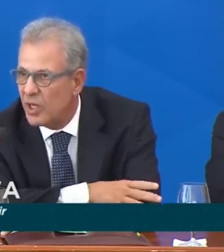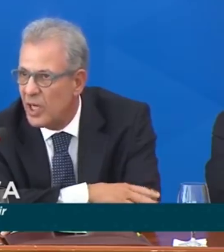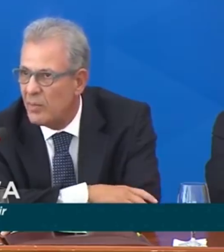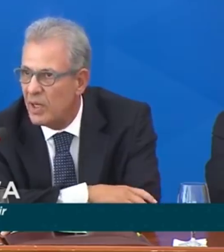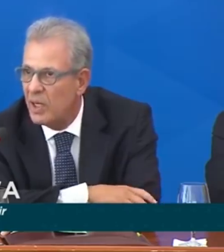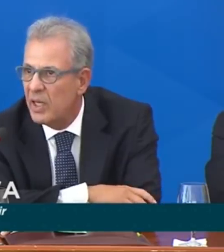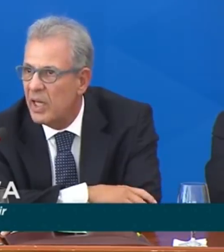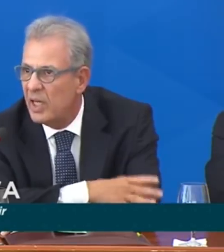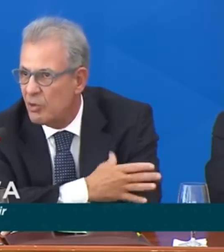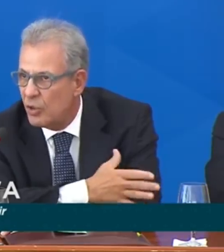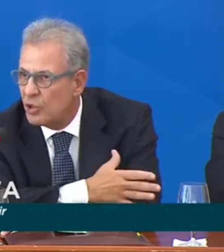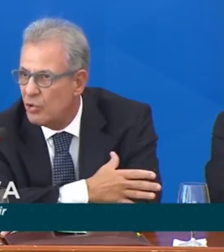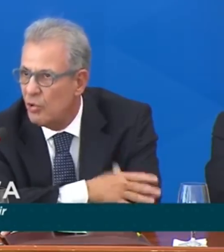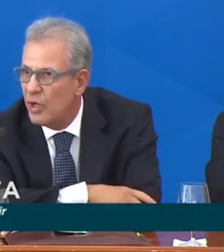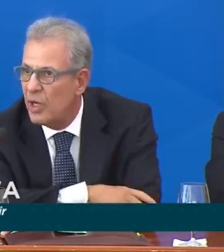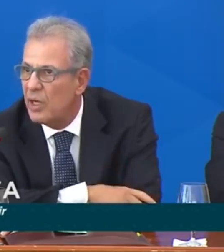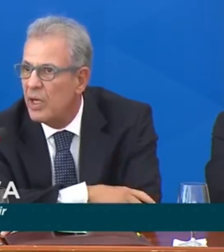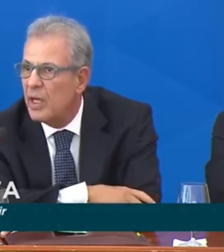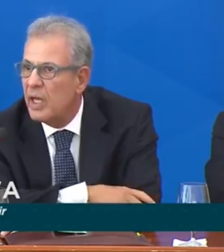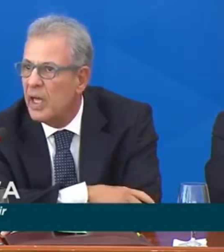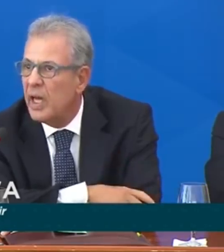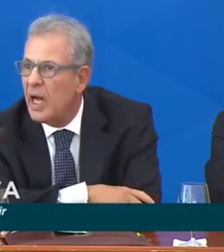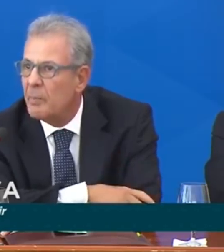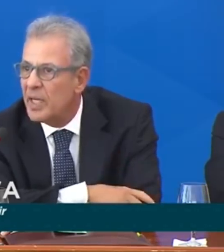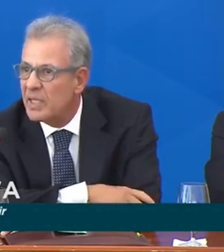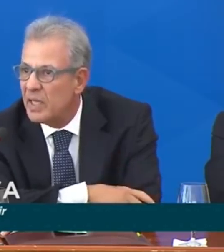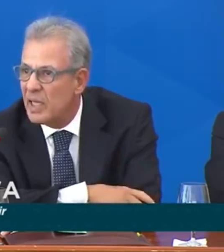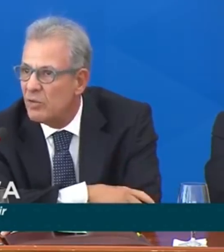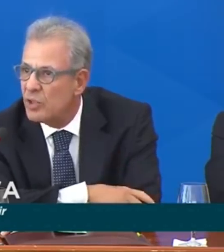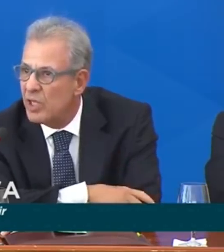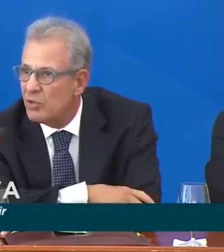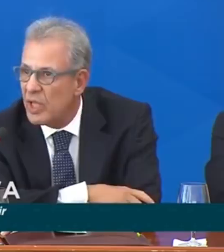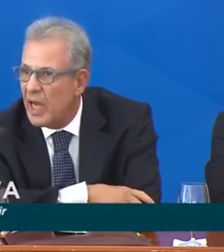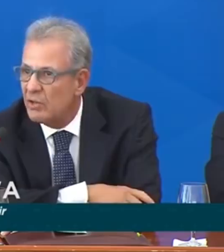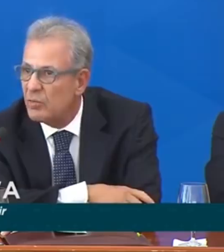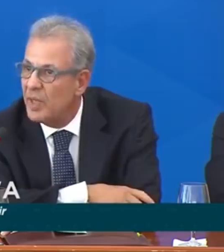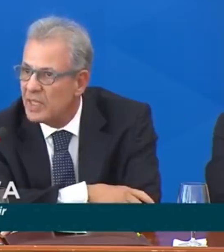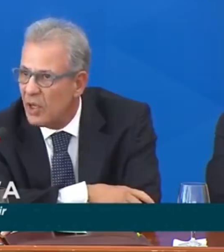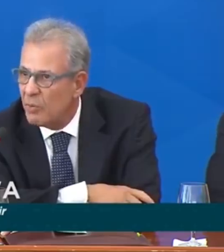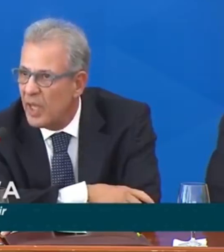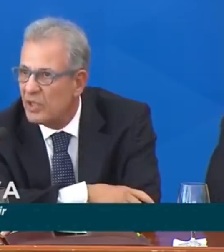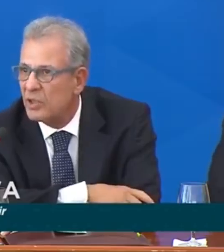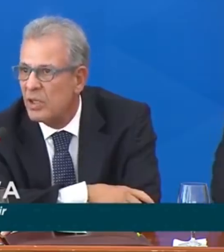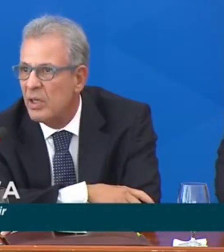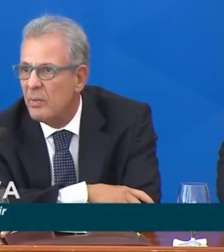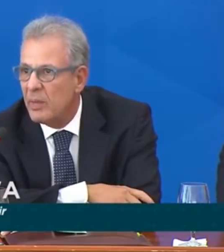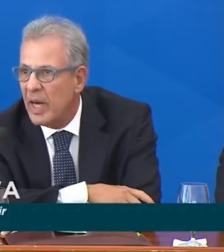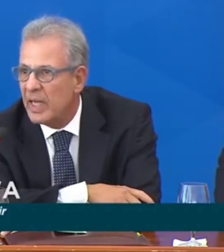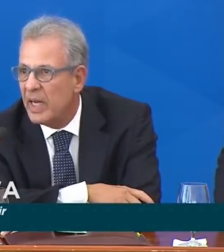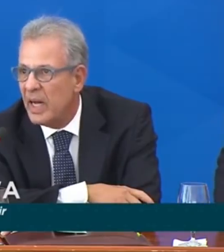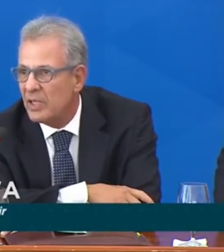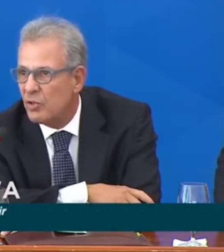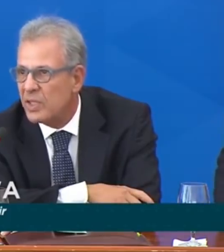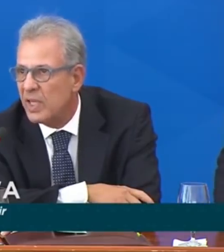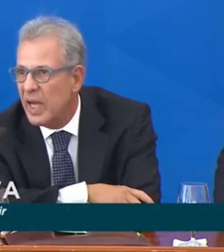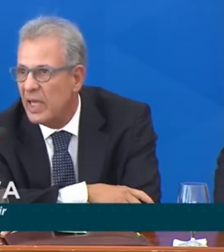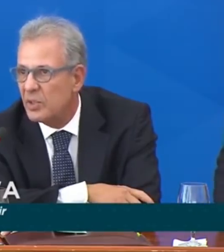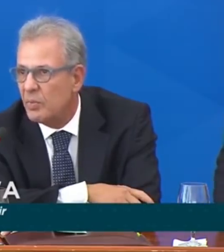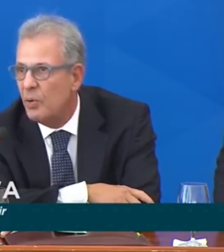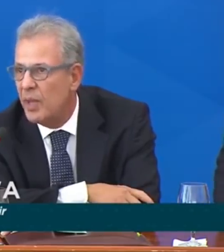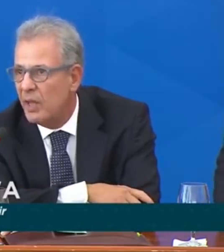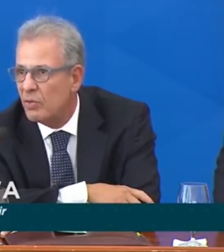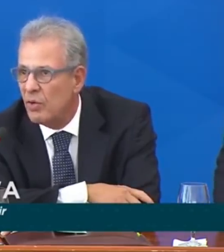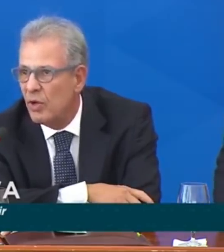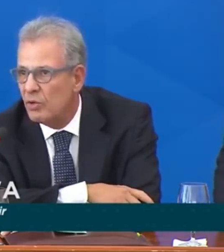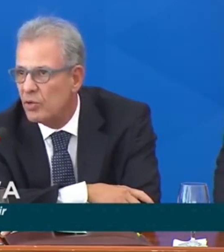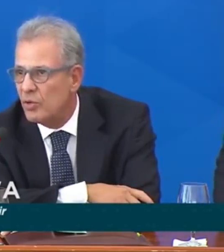esse programa, ele continua apresentando os resultados mensalmente para a sociedade